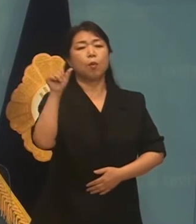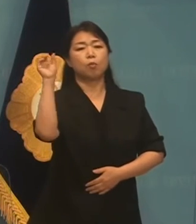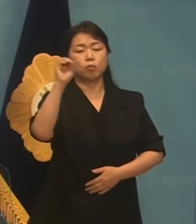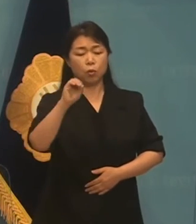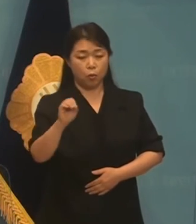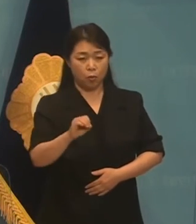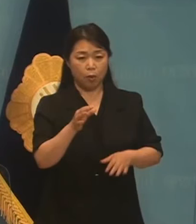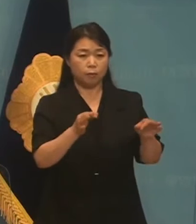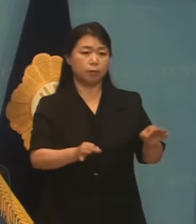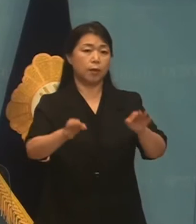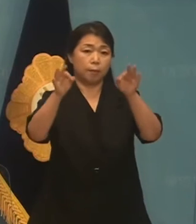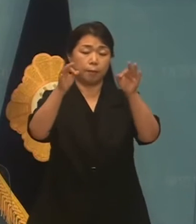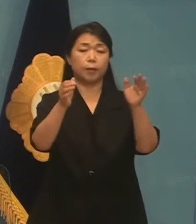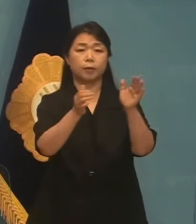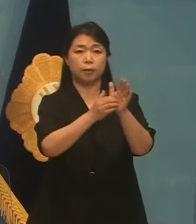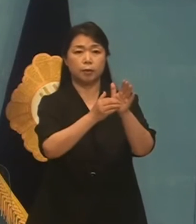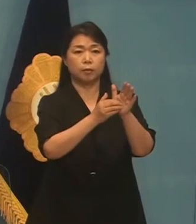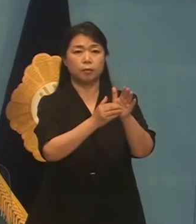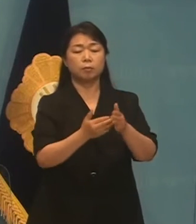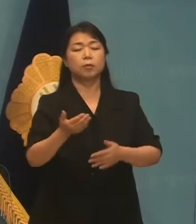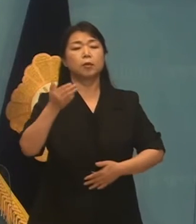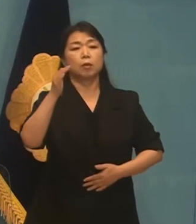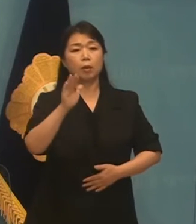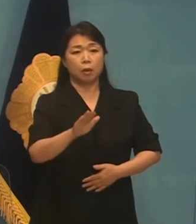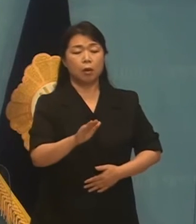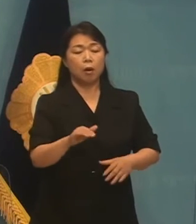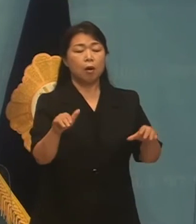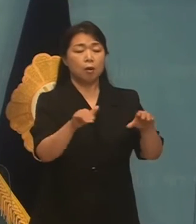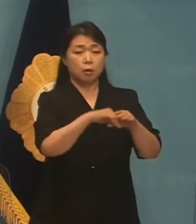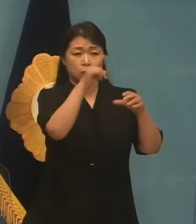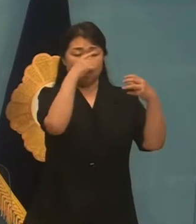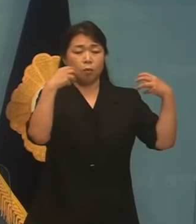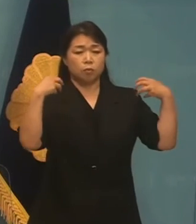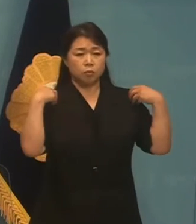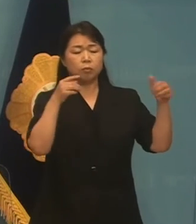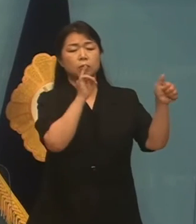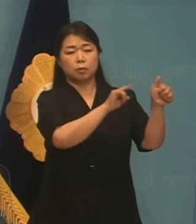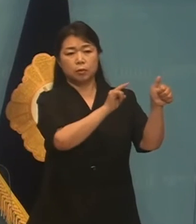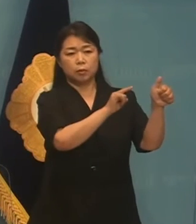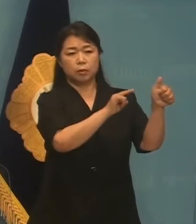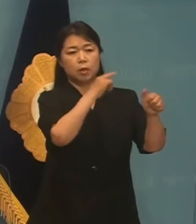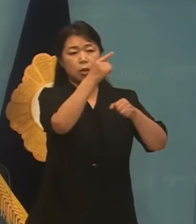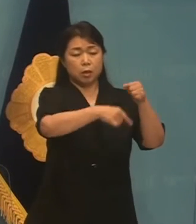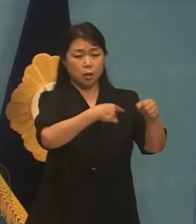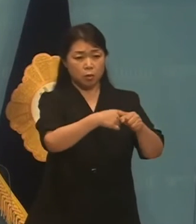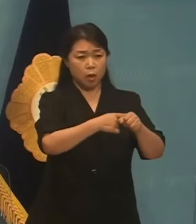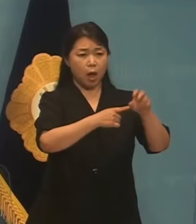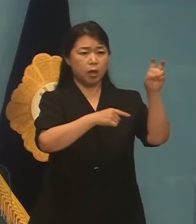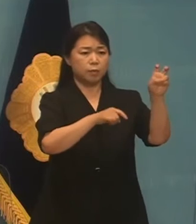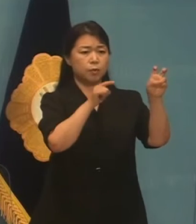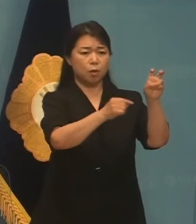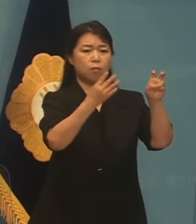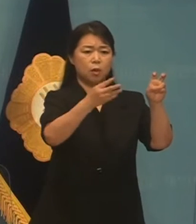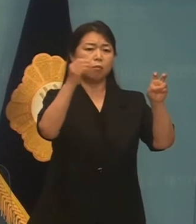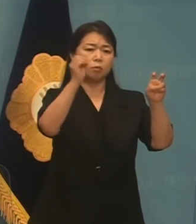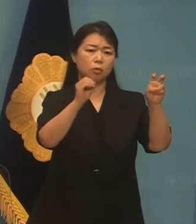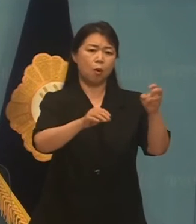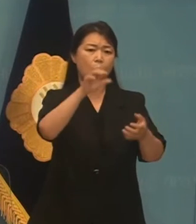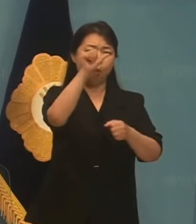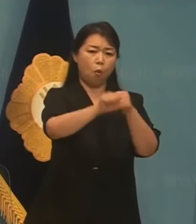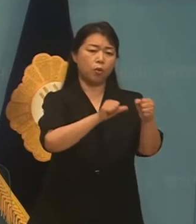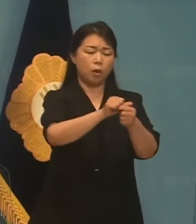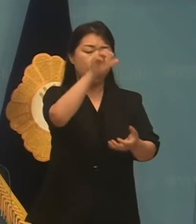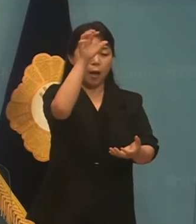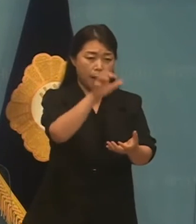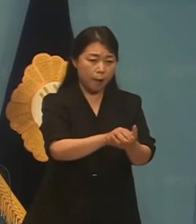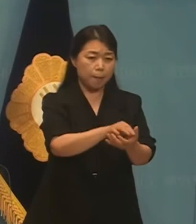24.5%가 상승했습니다. 그런데 문재인 정부에서는 1년에 20.4%,